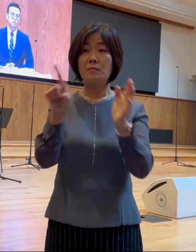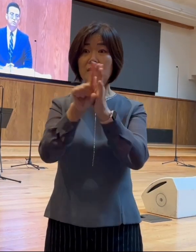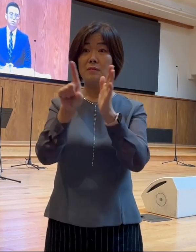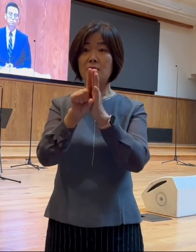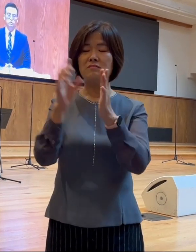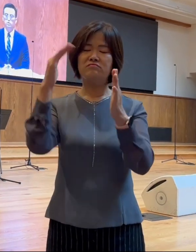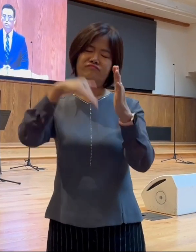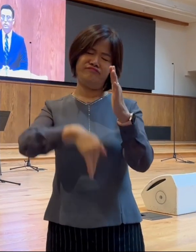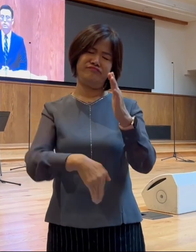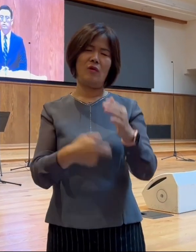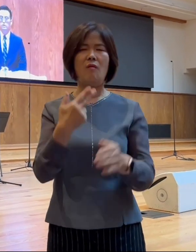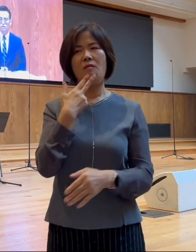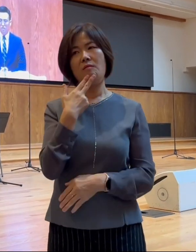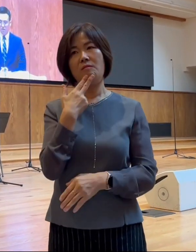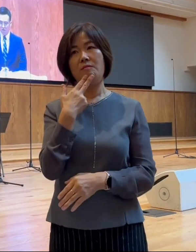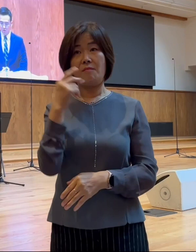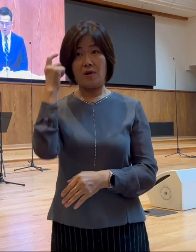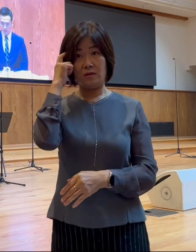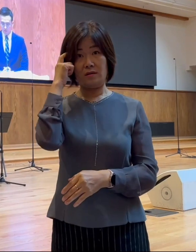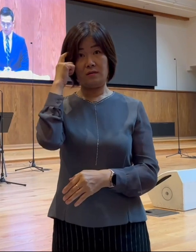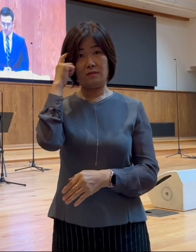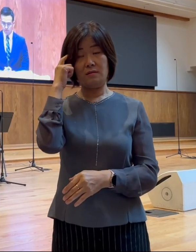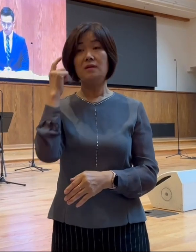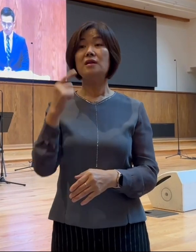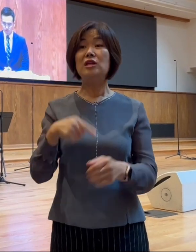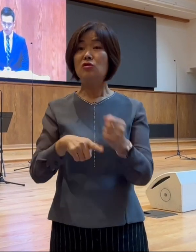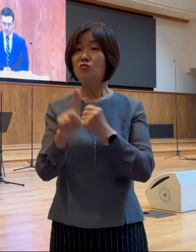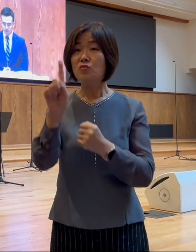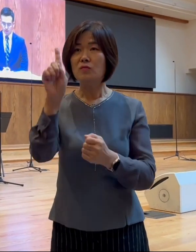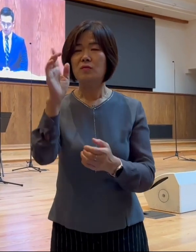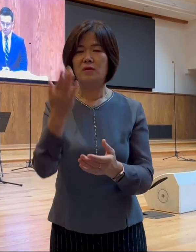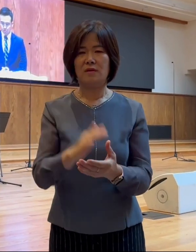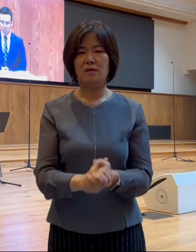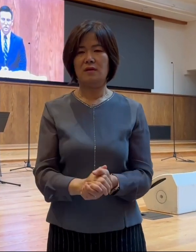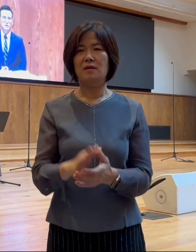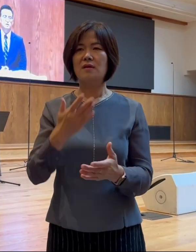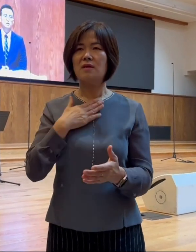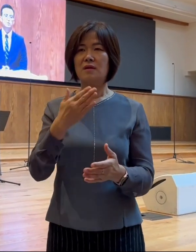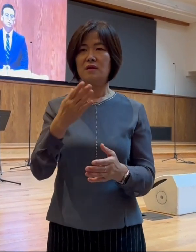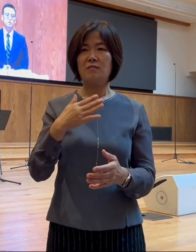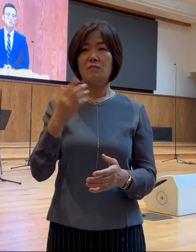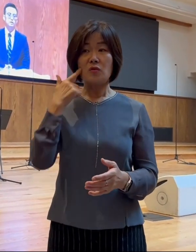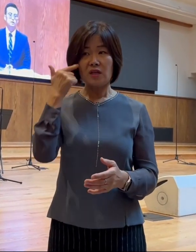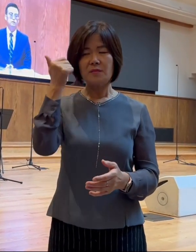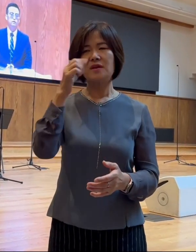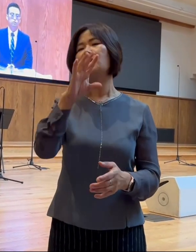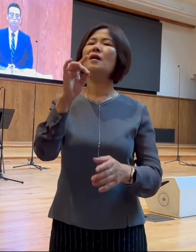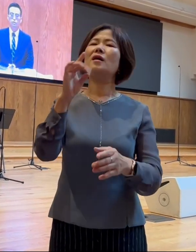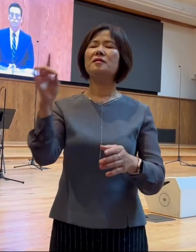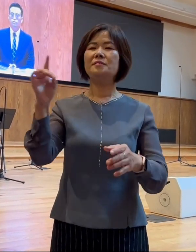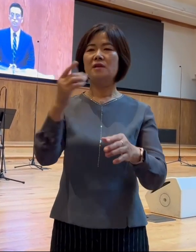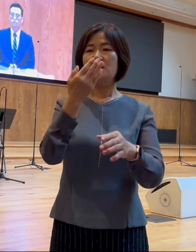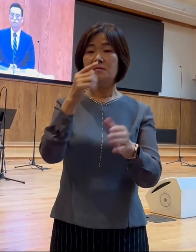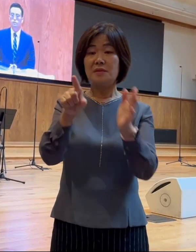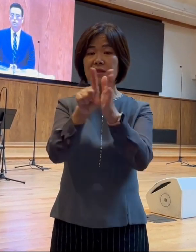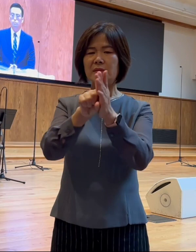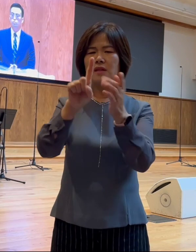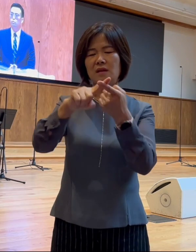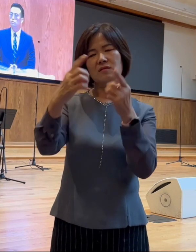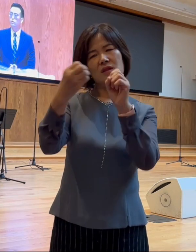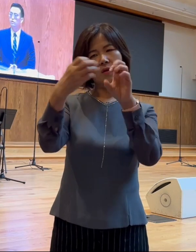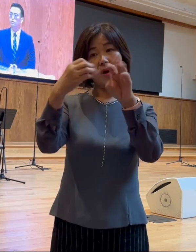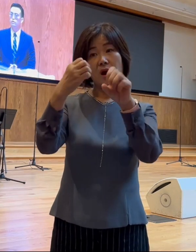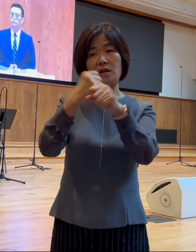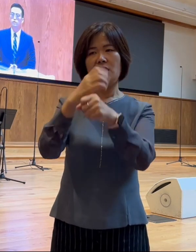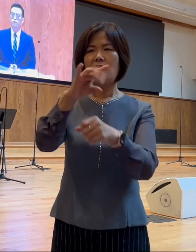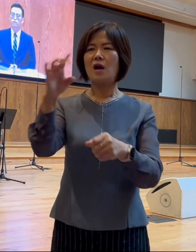믿음이 없는 것 같이 여겨질까요? 제가 성도분들이랑 신앙적인 이야기를 나눌 때면 종종